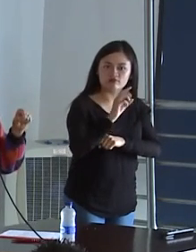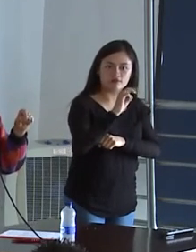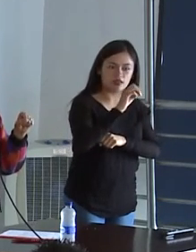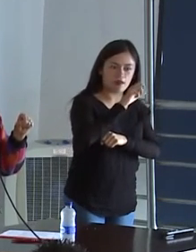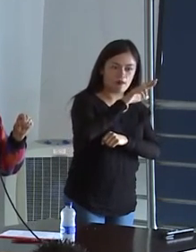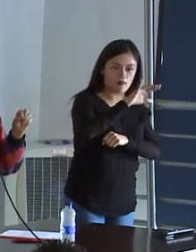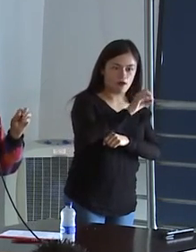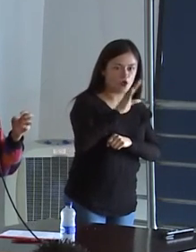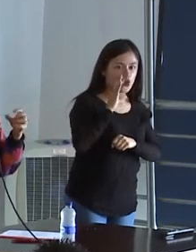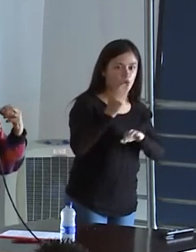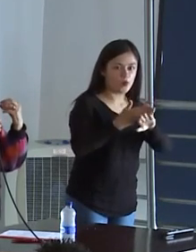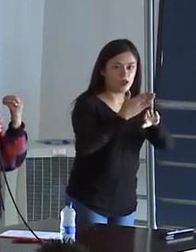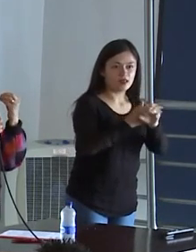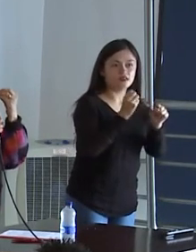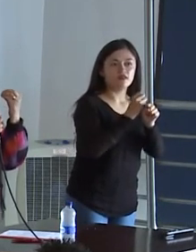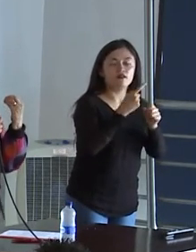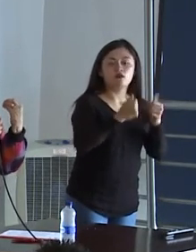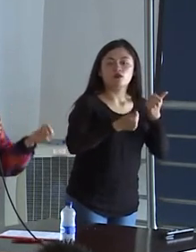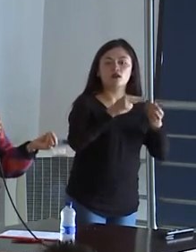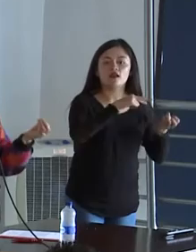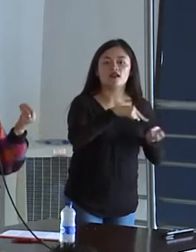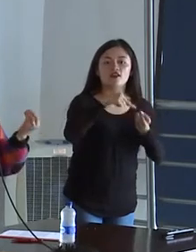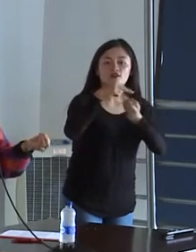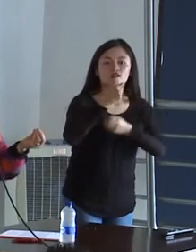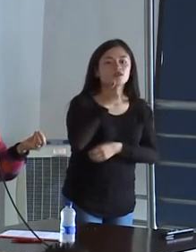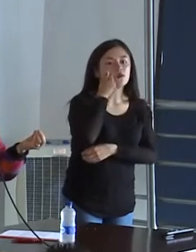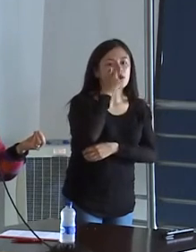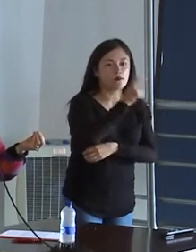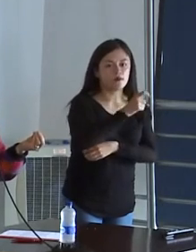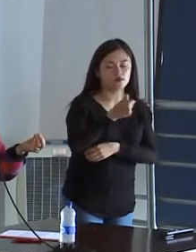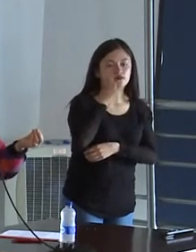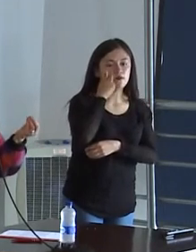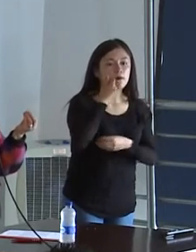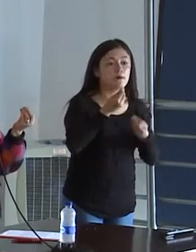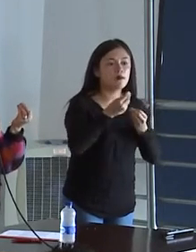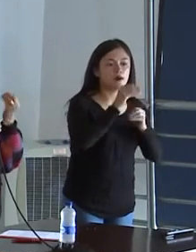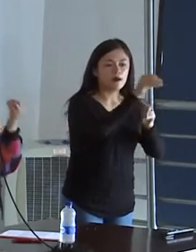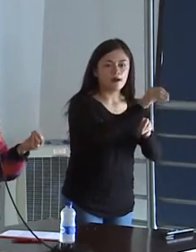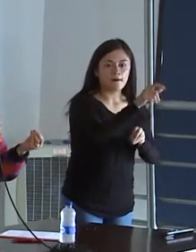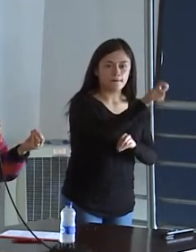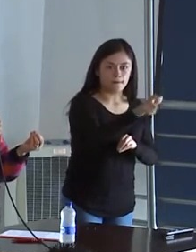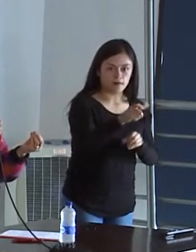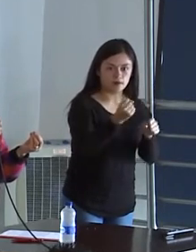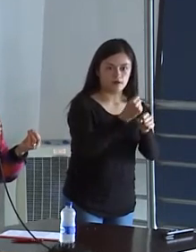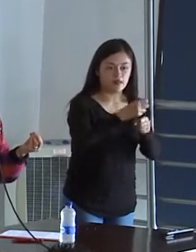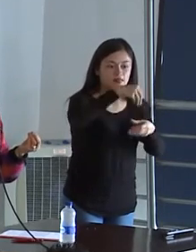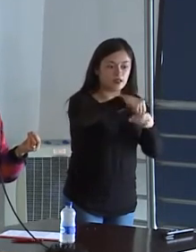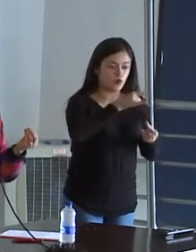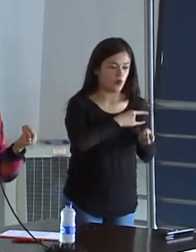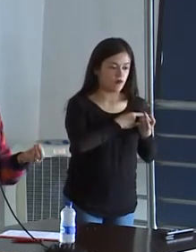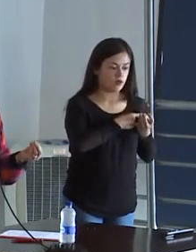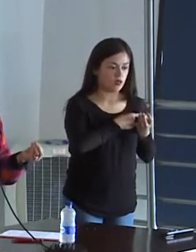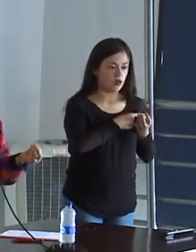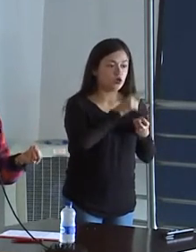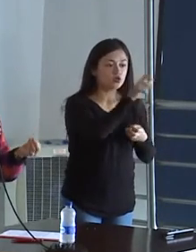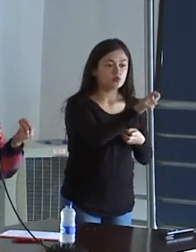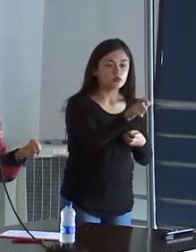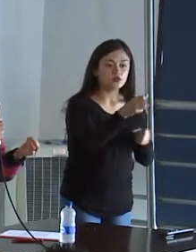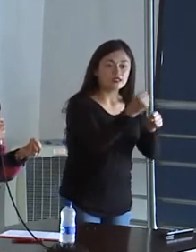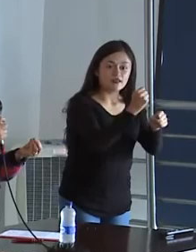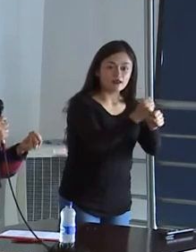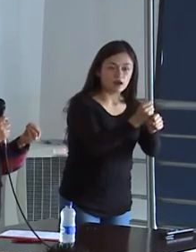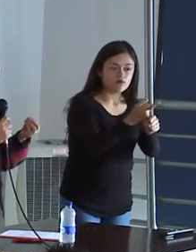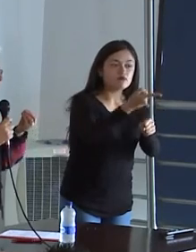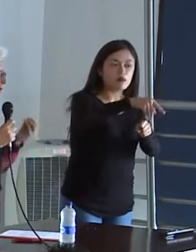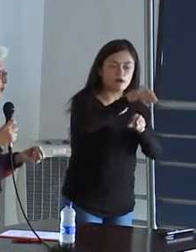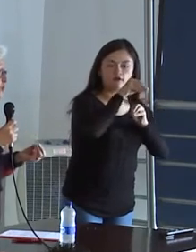de adultos para favorecer a los trabajadores de la universidad. Es decir, era impensable que la universidad pedagógica